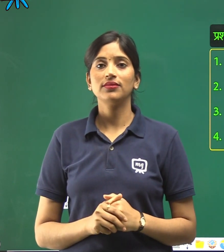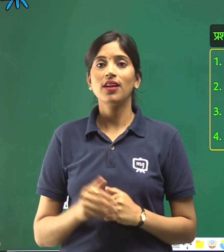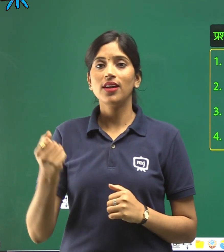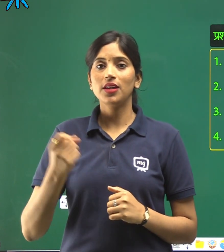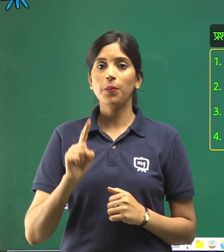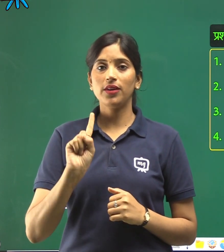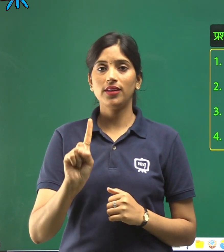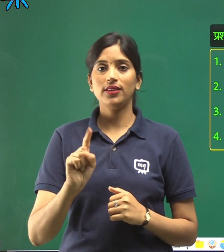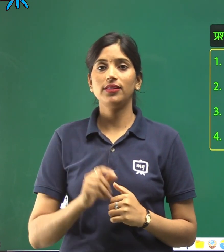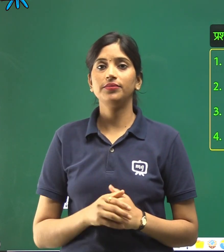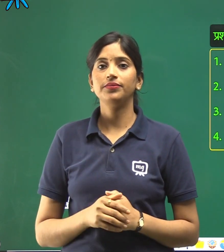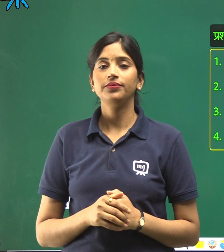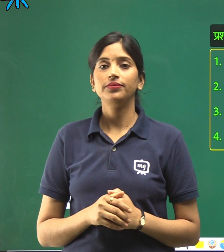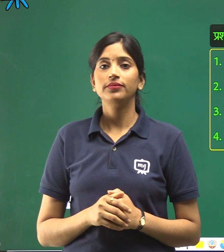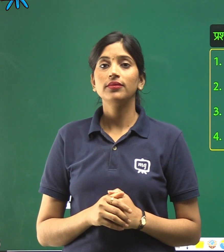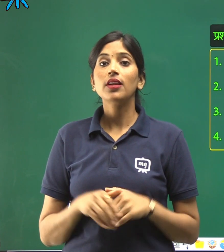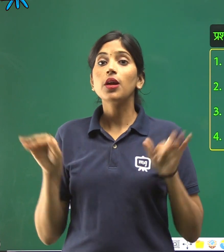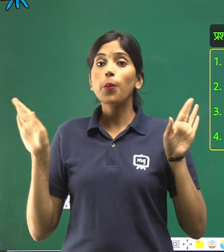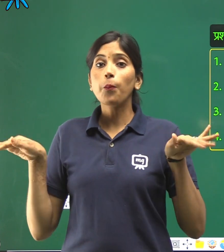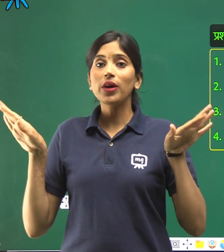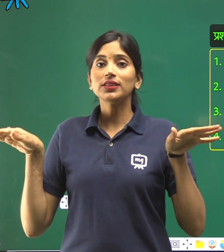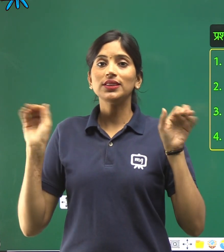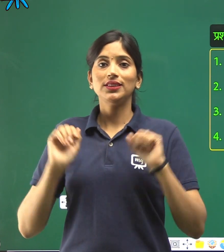नंबर 1, पक्षी।